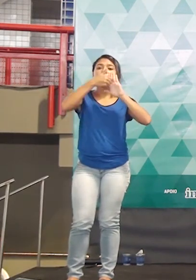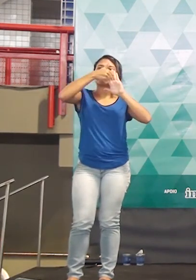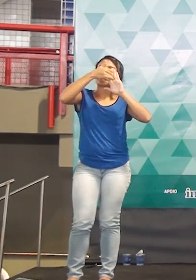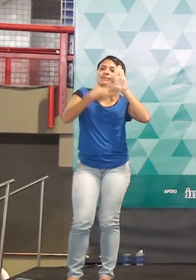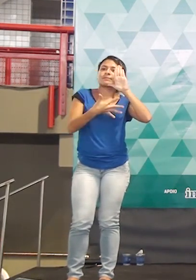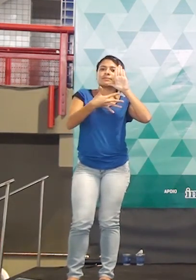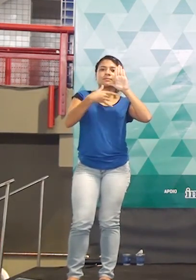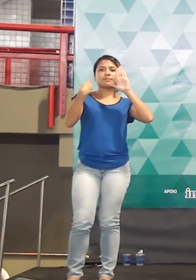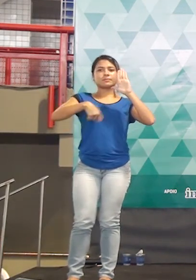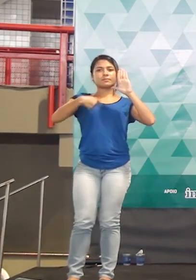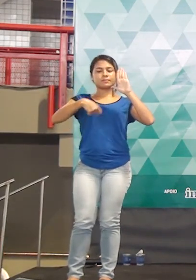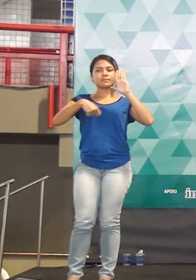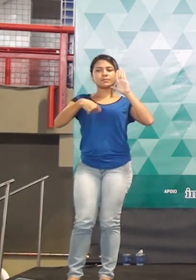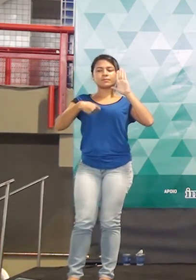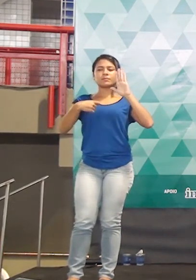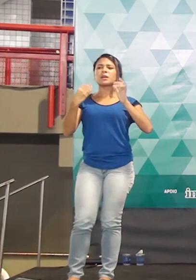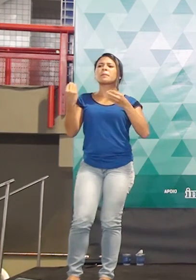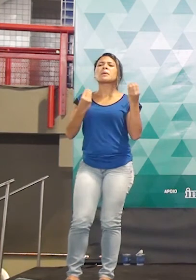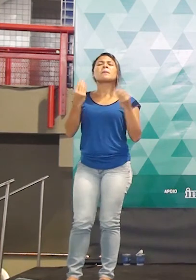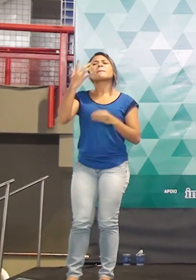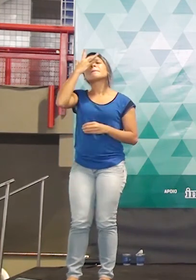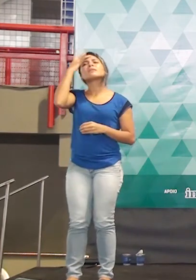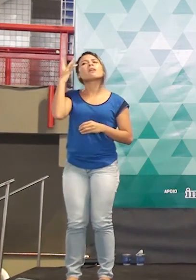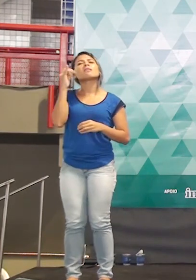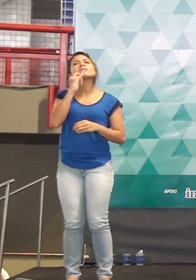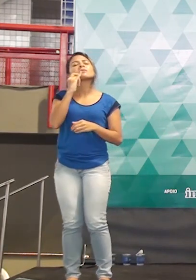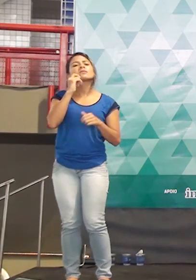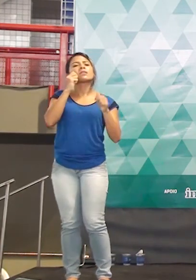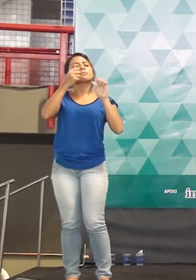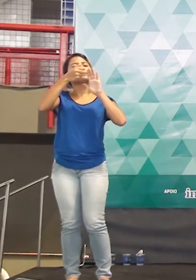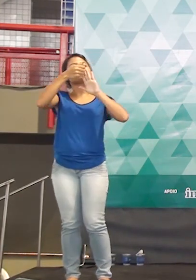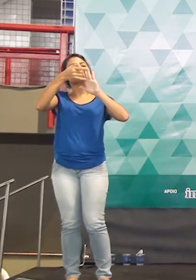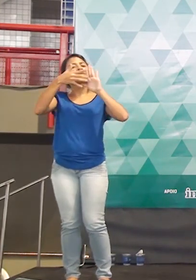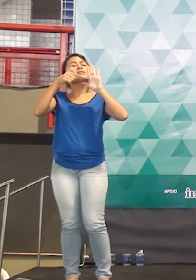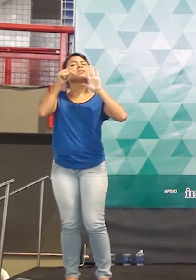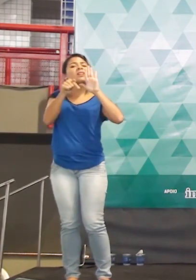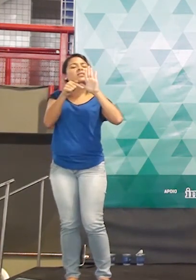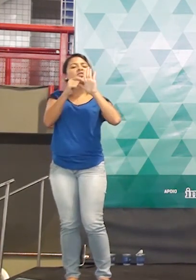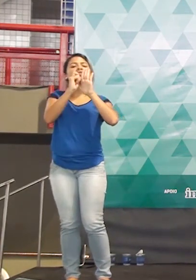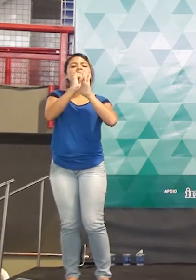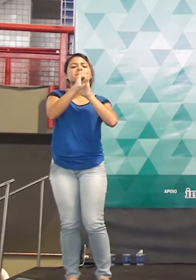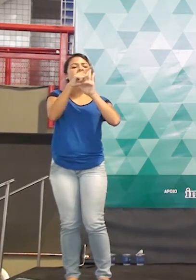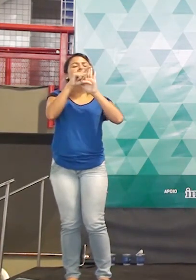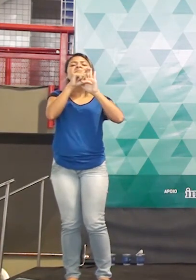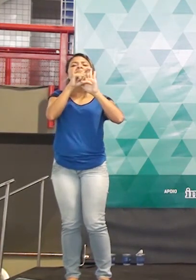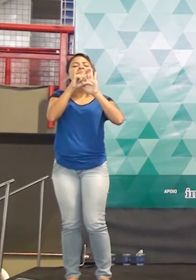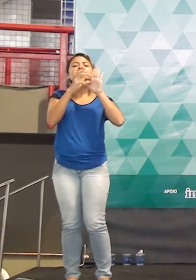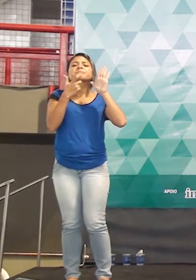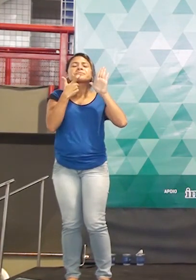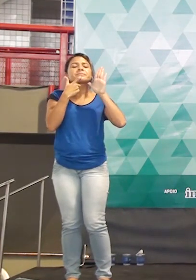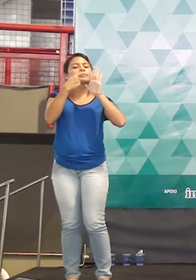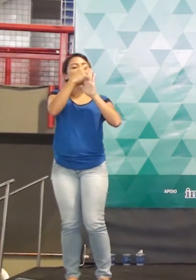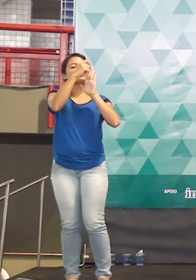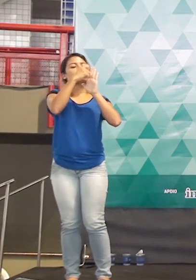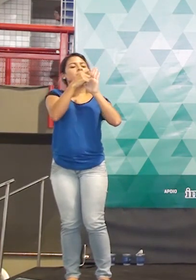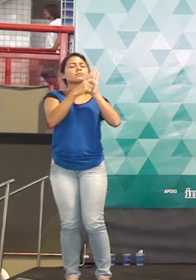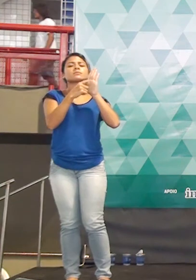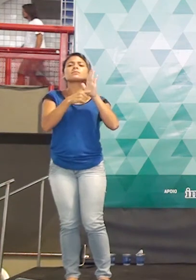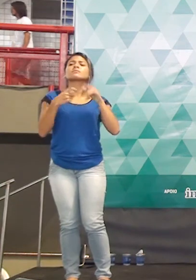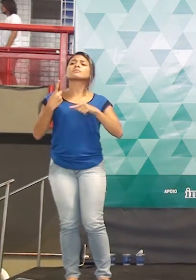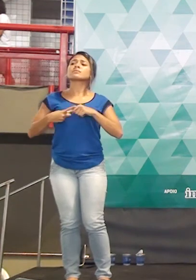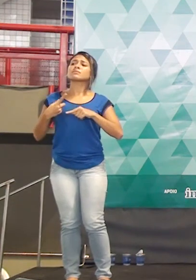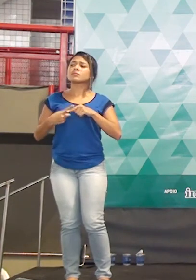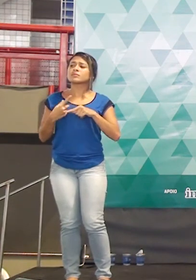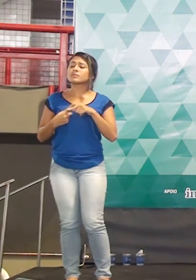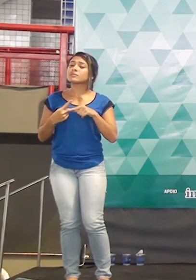o que leva alguém a escrever 7 linhas? Algumas razões, dentre elas essas. Alguém vai